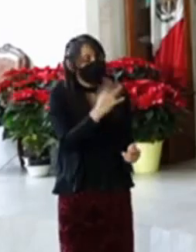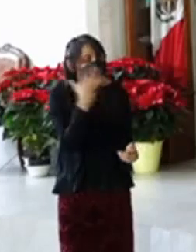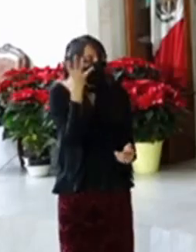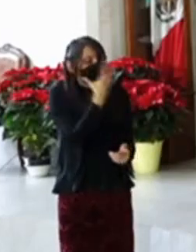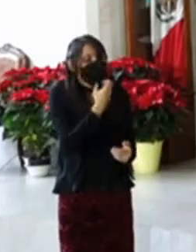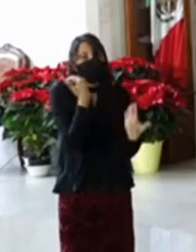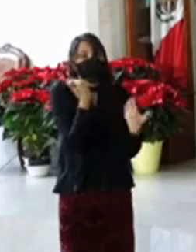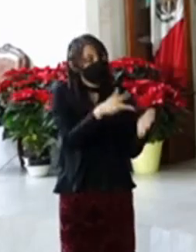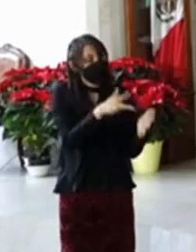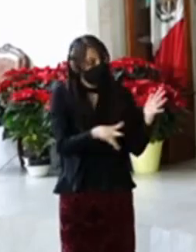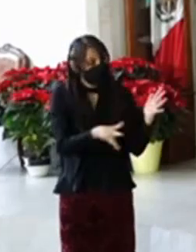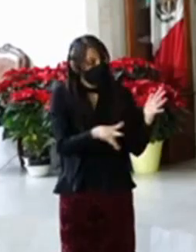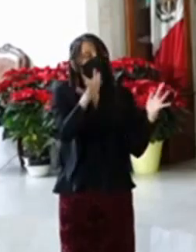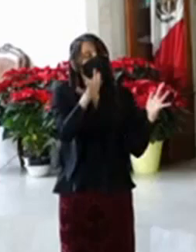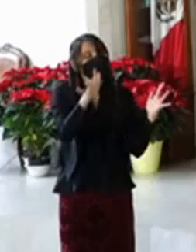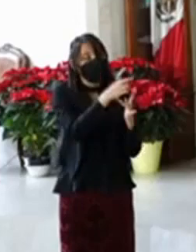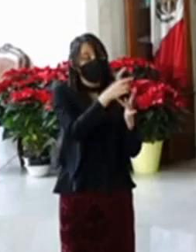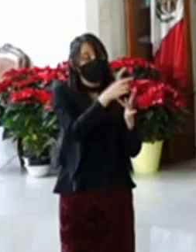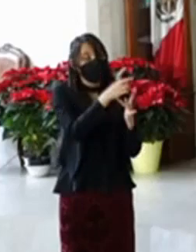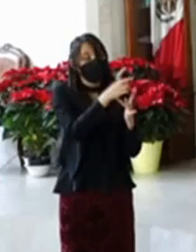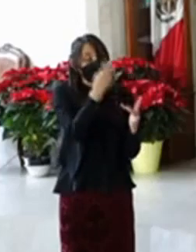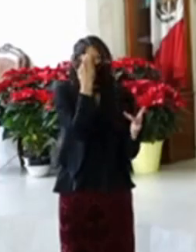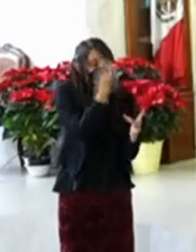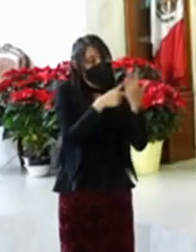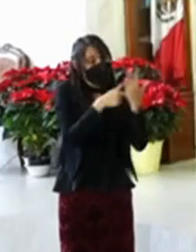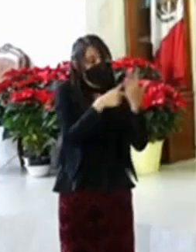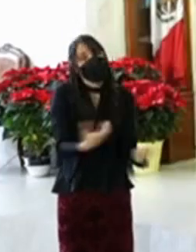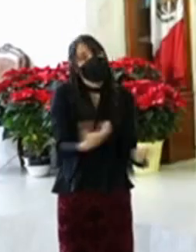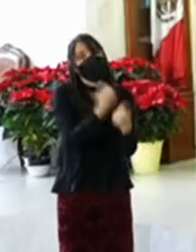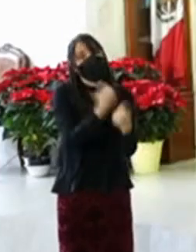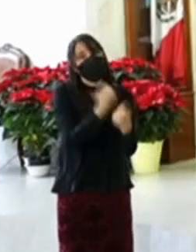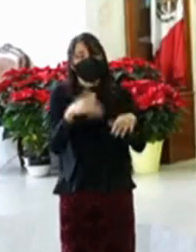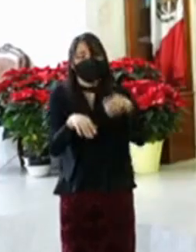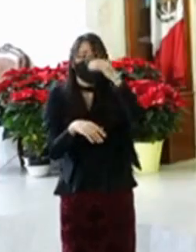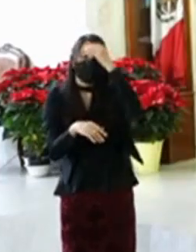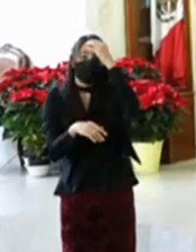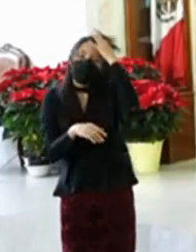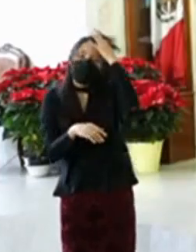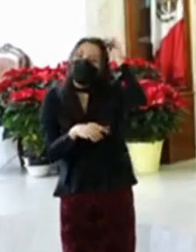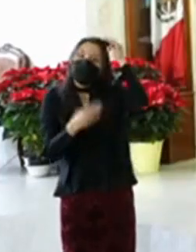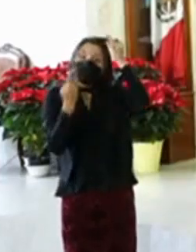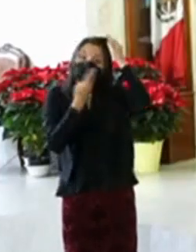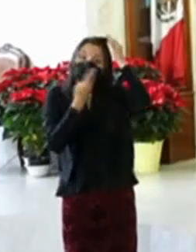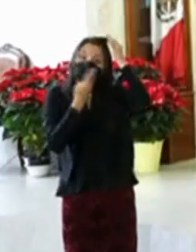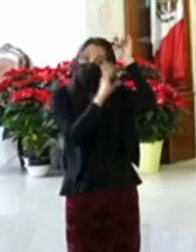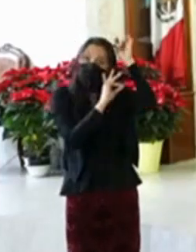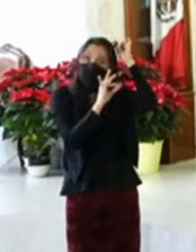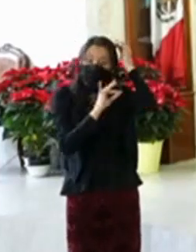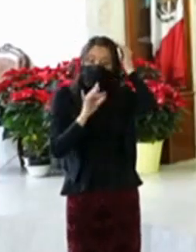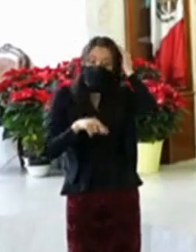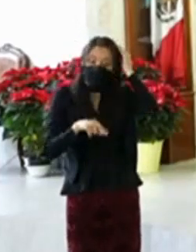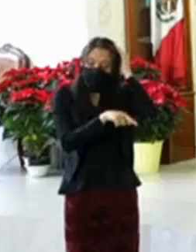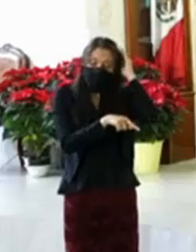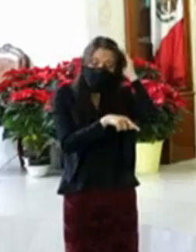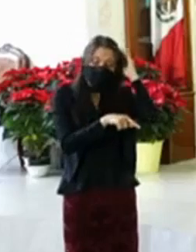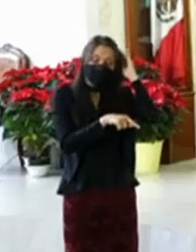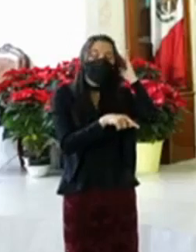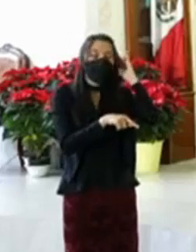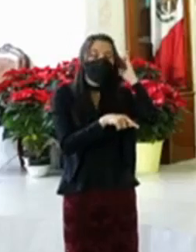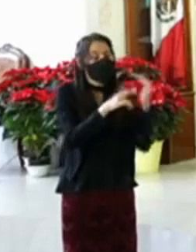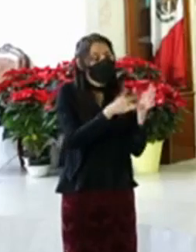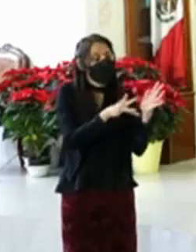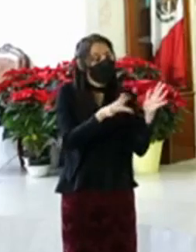lo que participa a nosotros. El Evangelio nos dice que hemos de mirar al